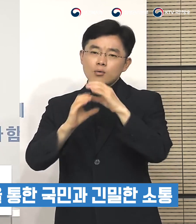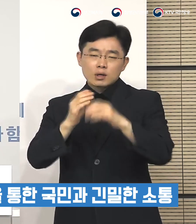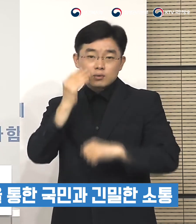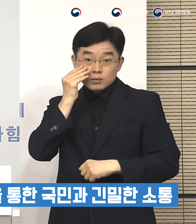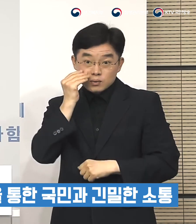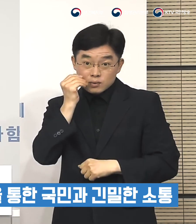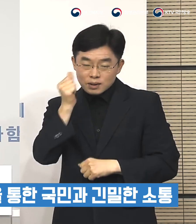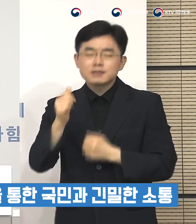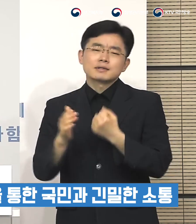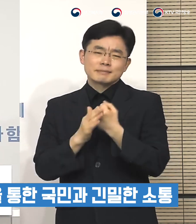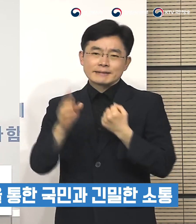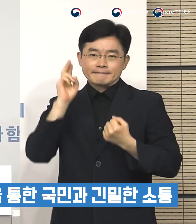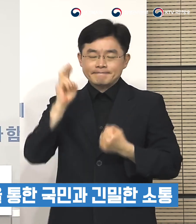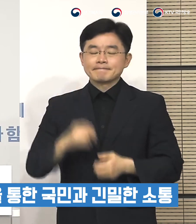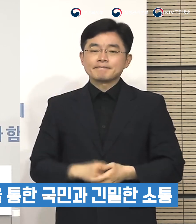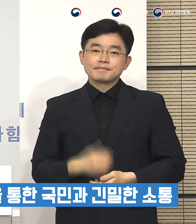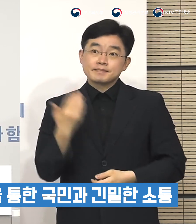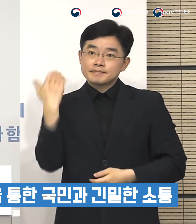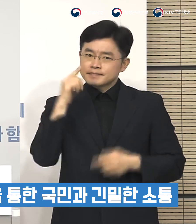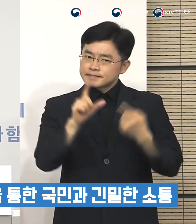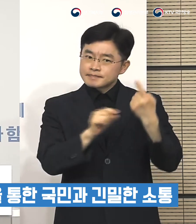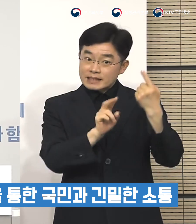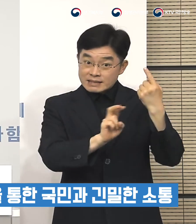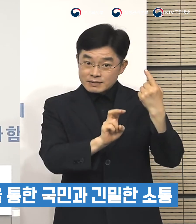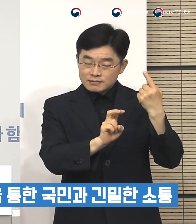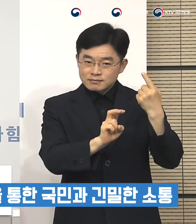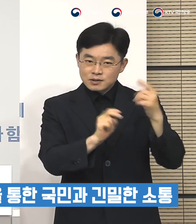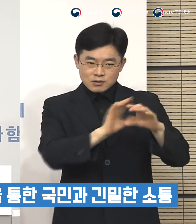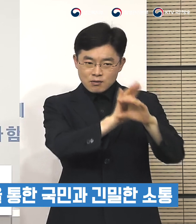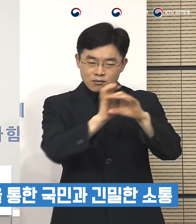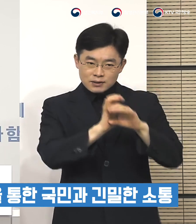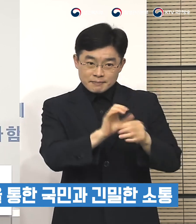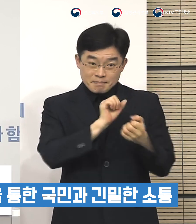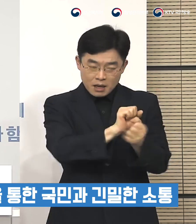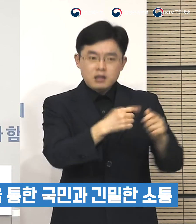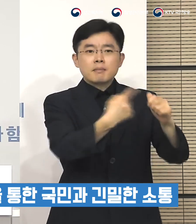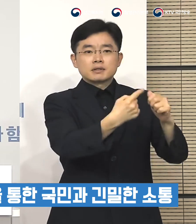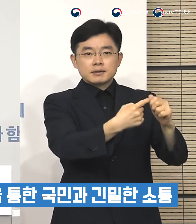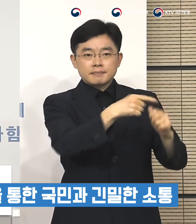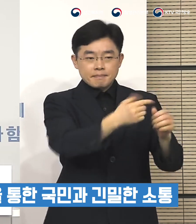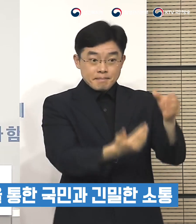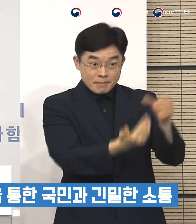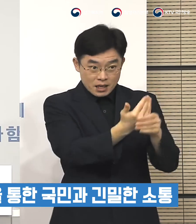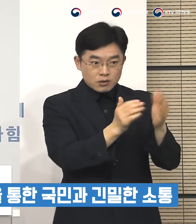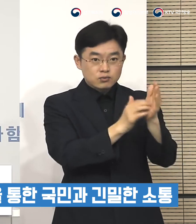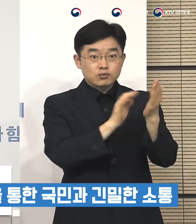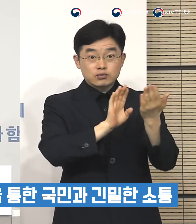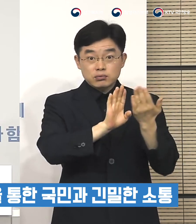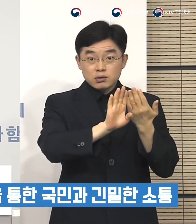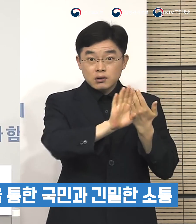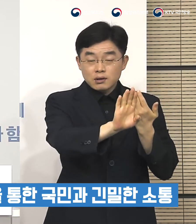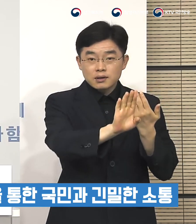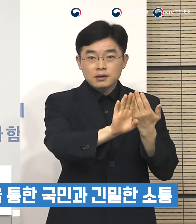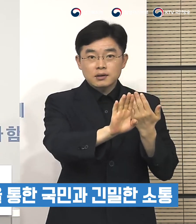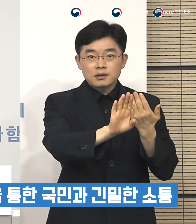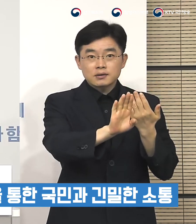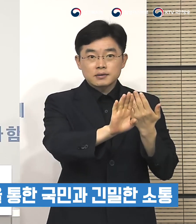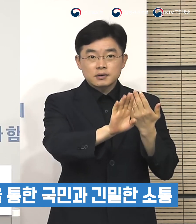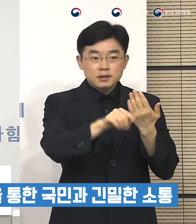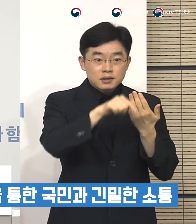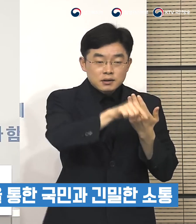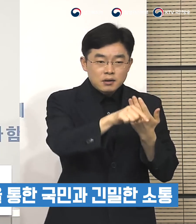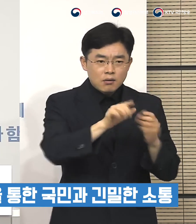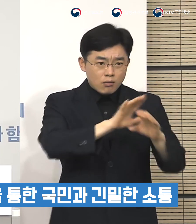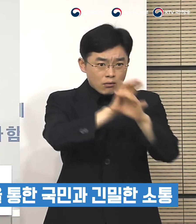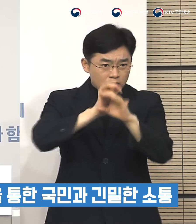1월 말에 저희가 1월 20일 첫 번째 환자가 발생한 이후 벌어지고 있는 현장의